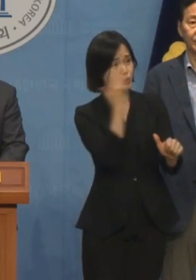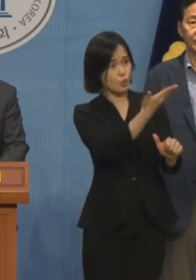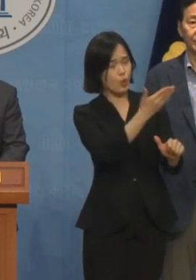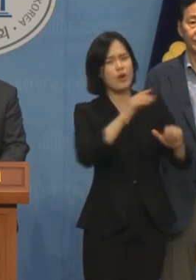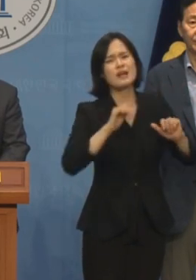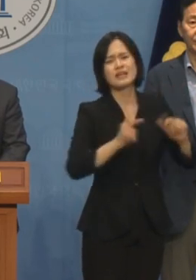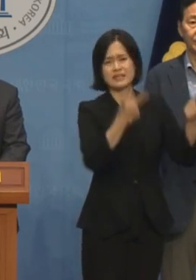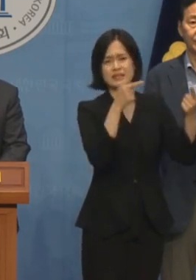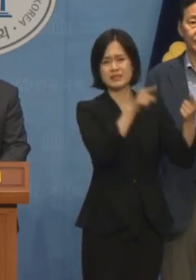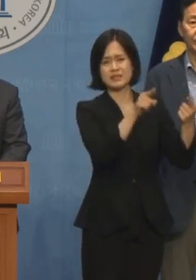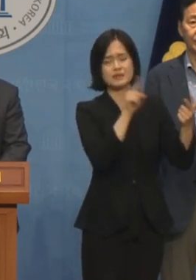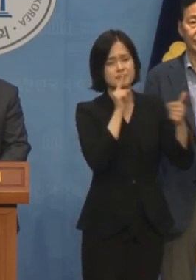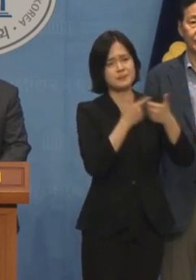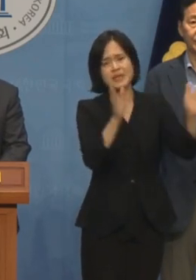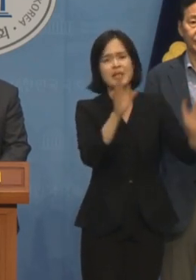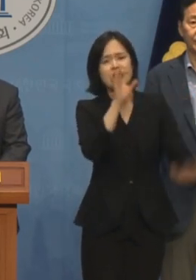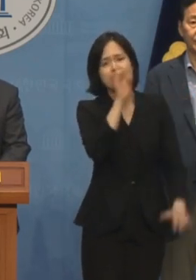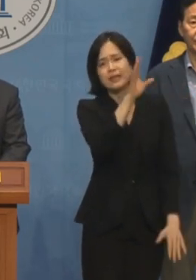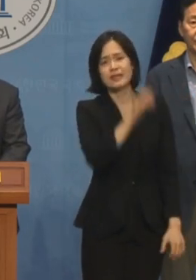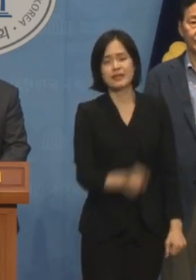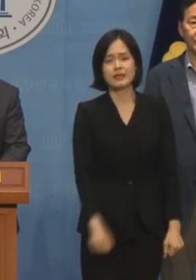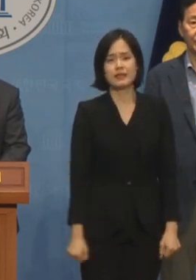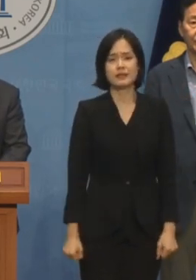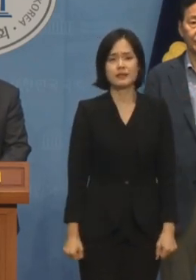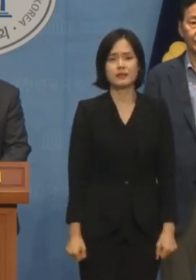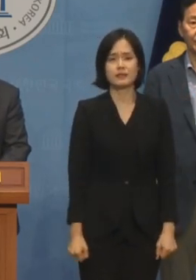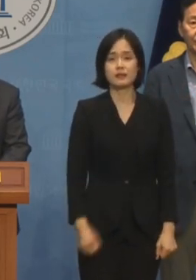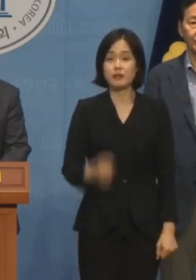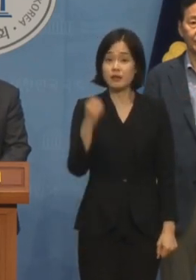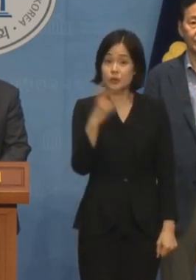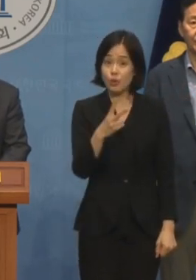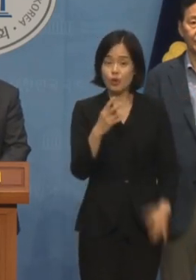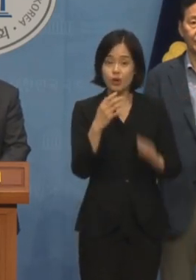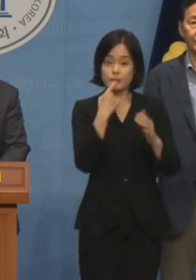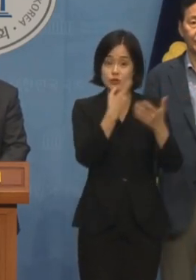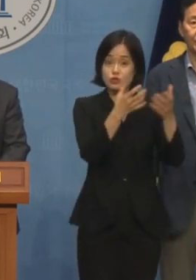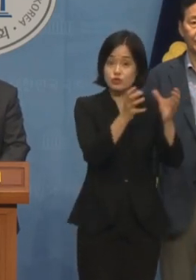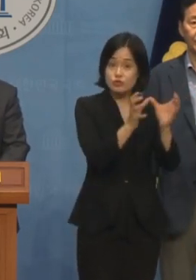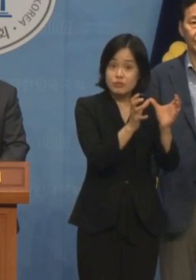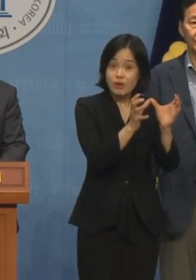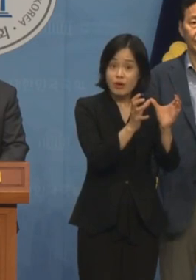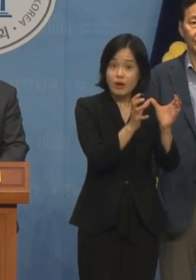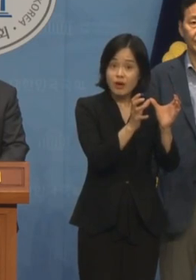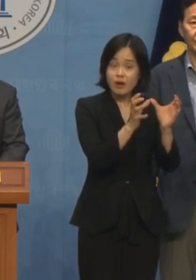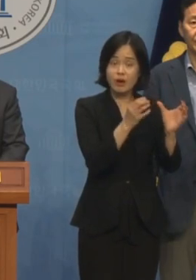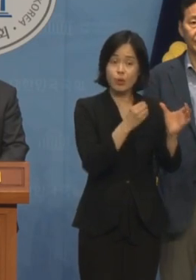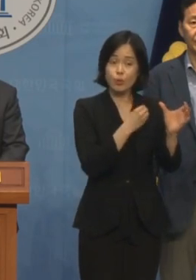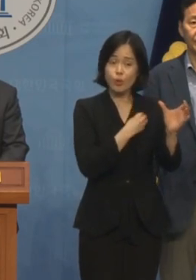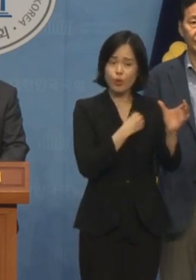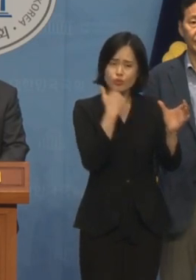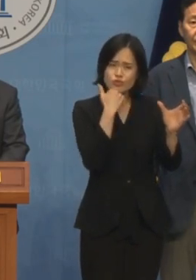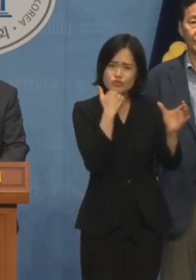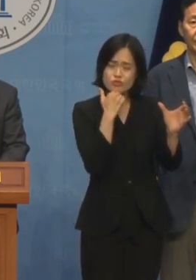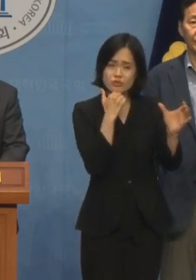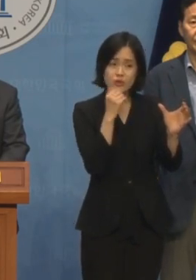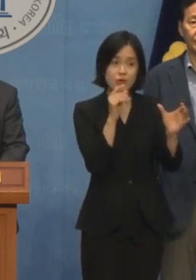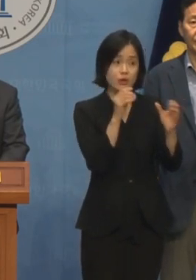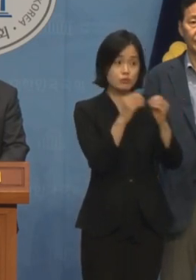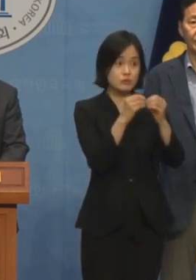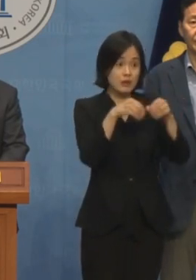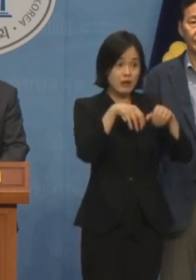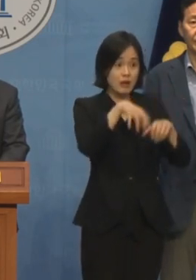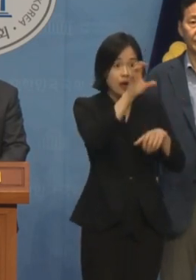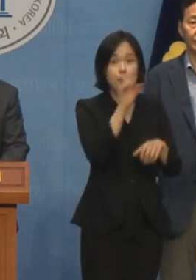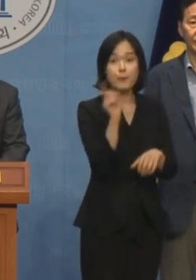더욱 과간인 것은 민주당 당원 게시판에 더 강하게 해달라고 한 민주당 당원의